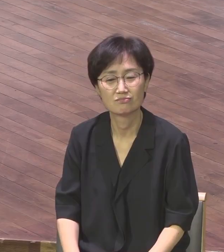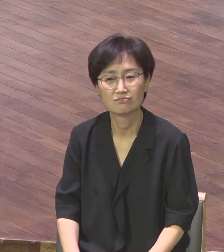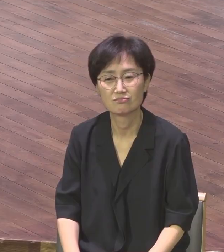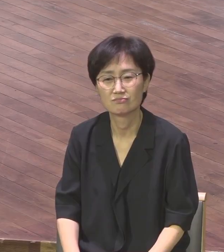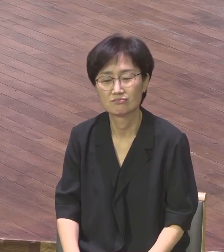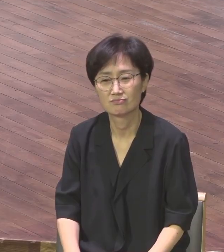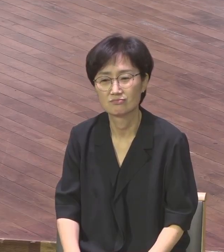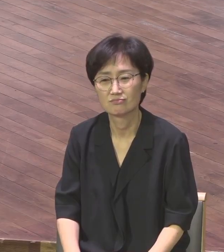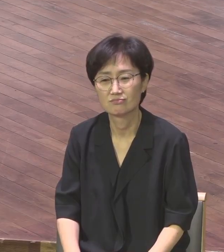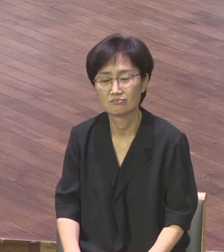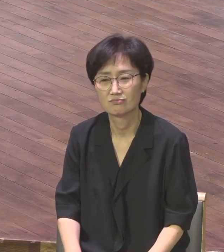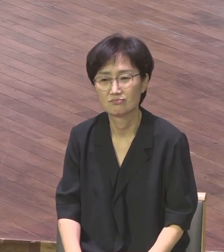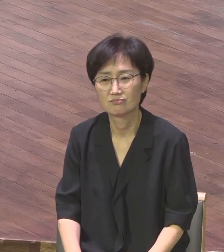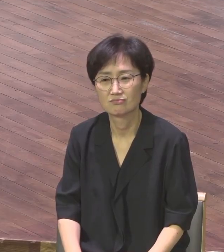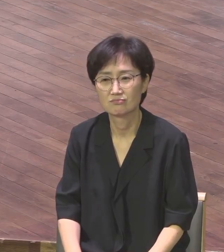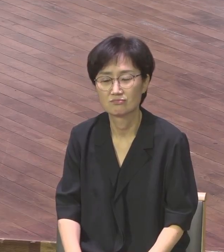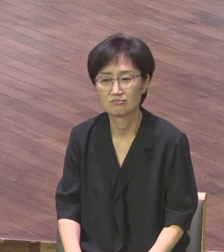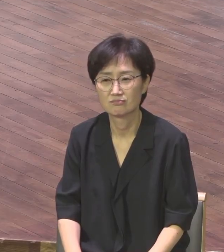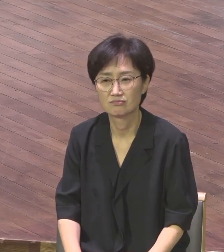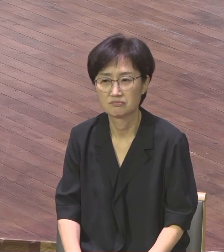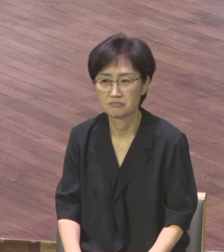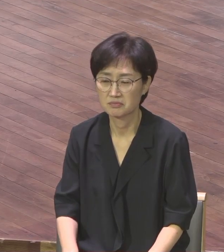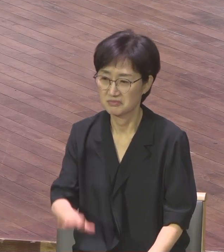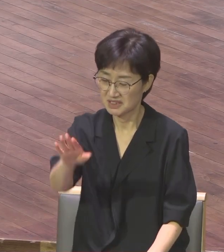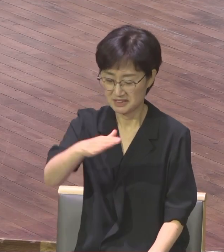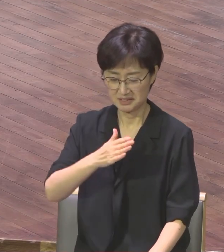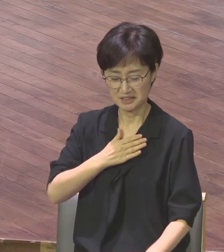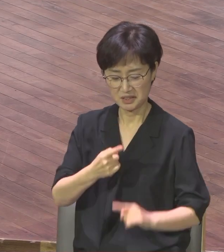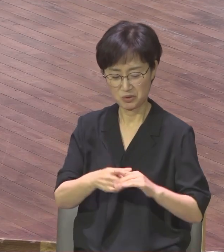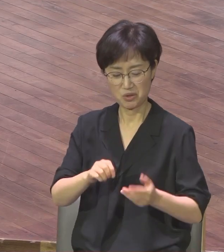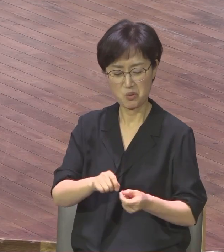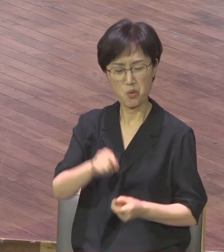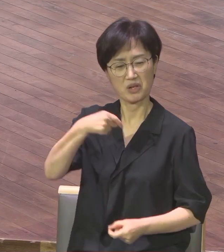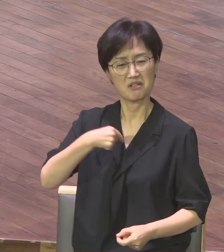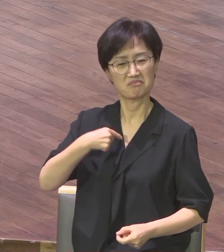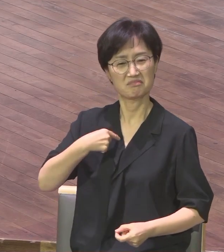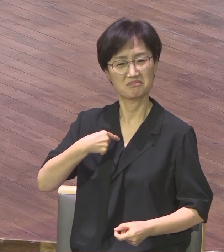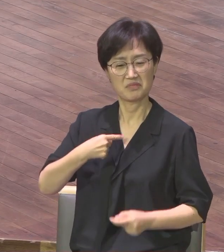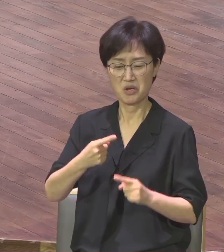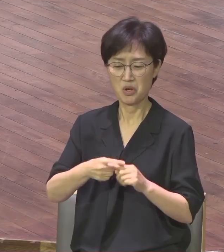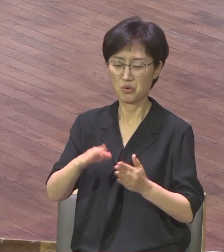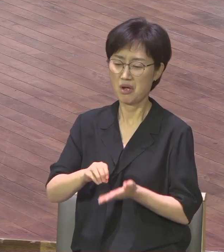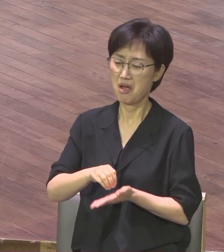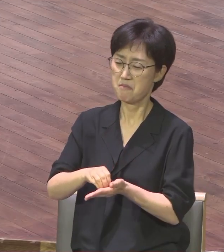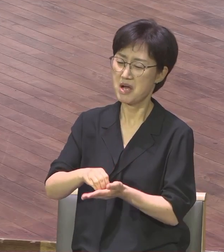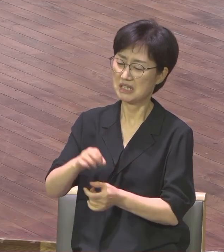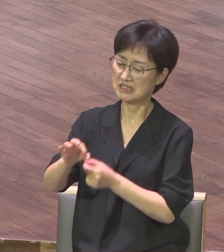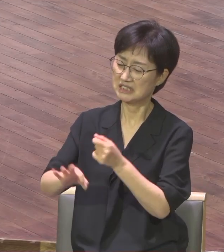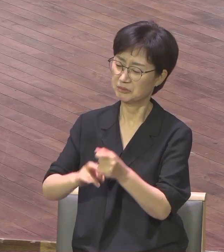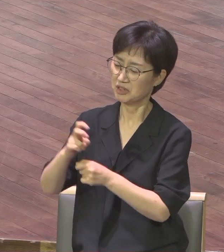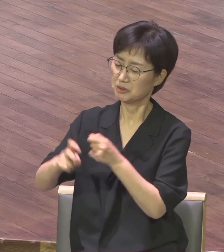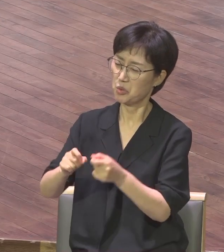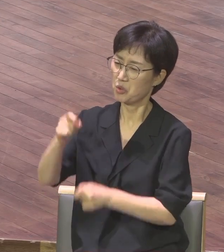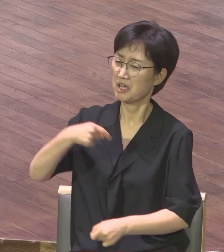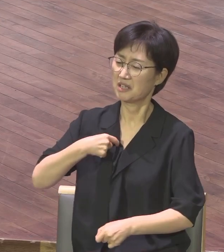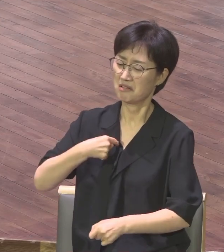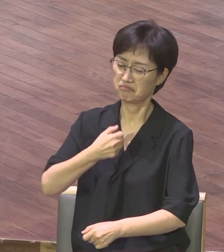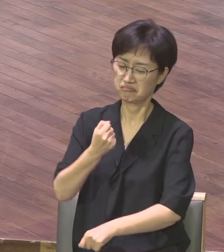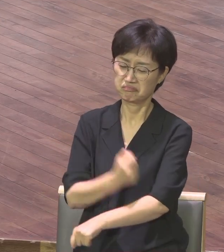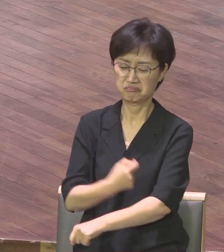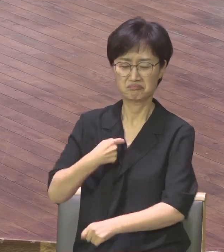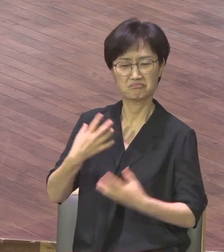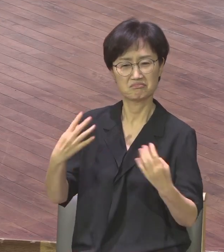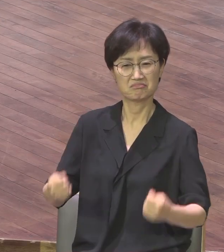참여하시 바랍니다. 내가 교회를 얼마나 오래 다녔는데, 내가 그래도 이 교회에서 얼마나 중요한 일을 했는데,